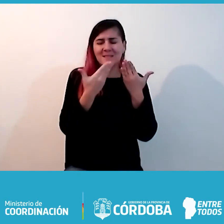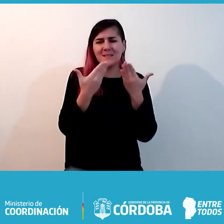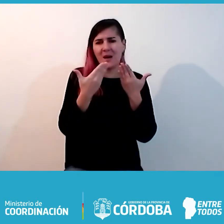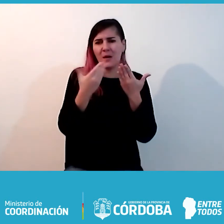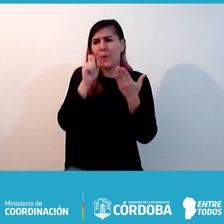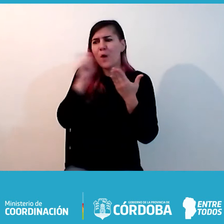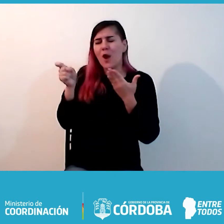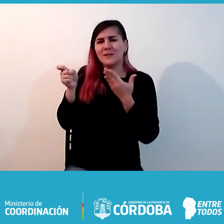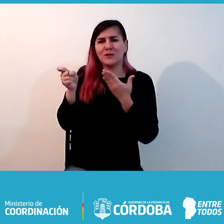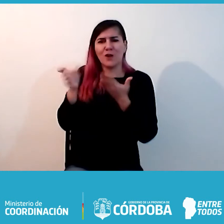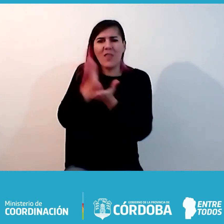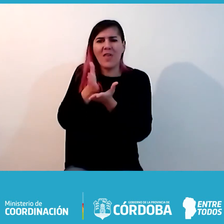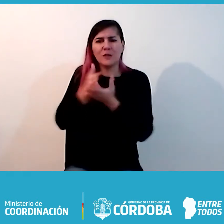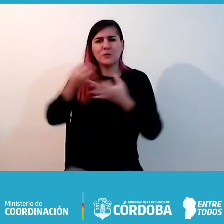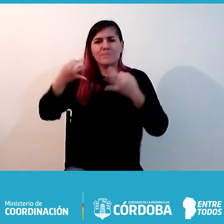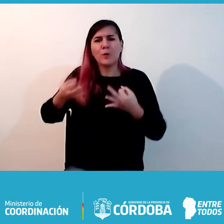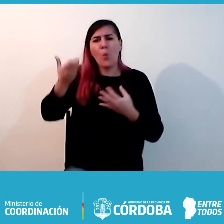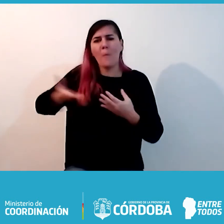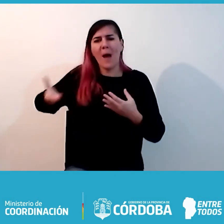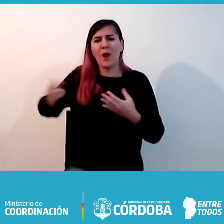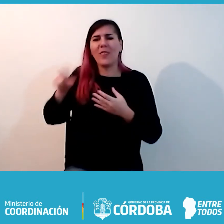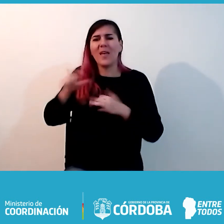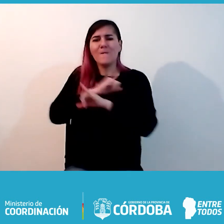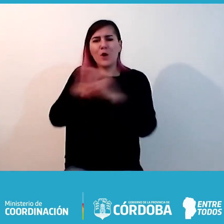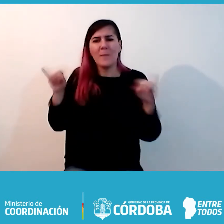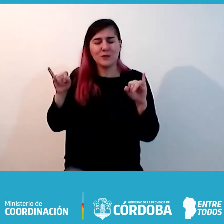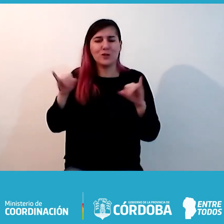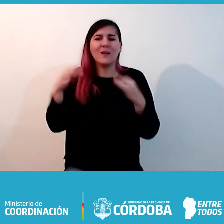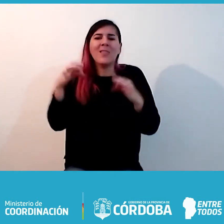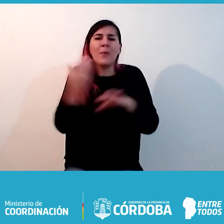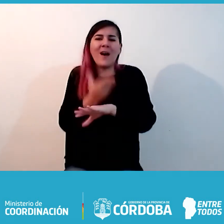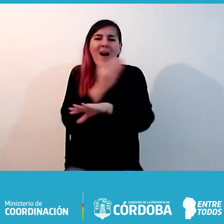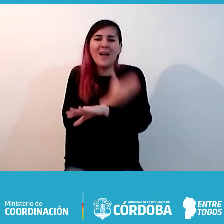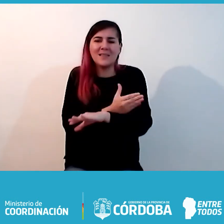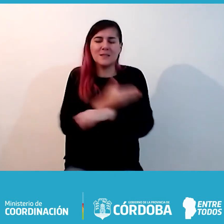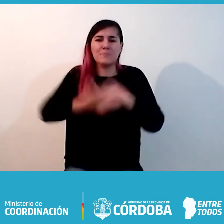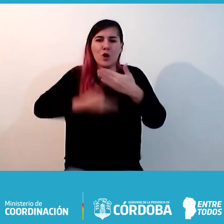y a la participación ciudadana que debe existir antes de este tipo de procesos,